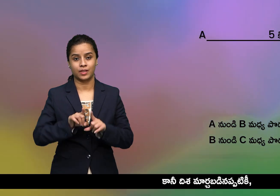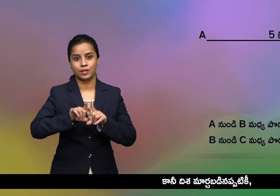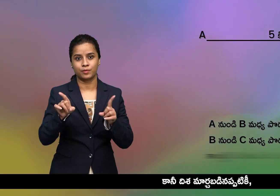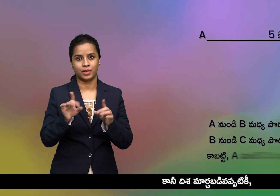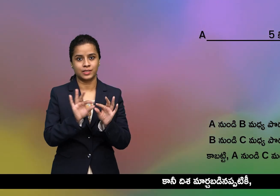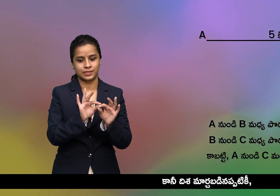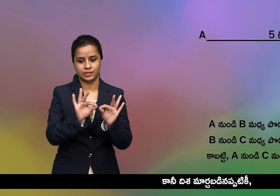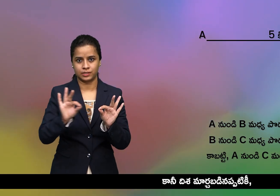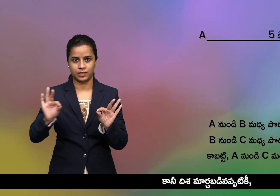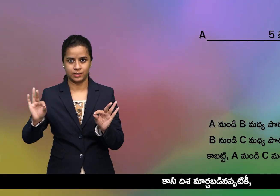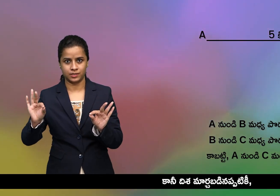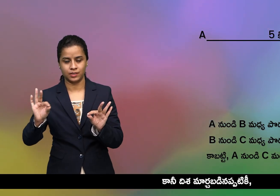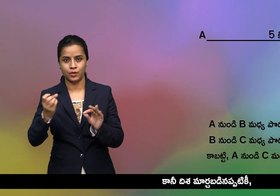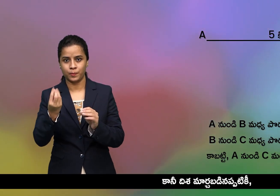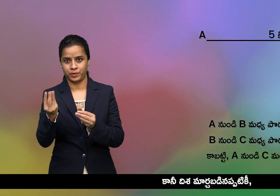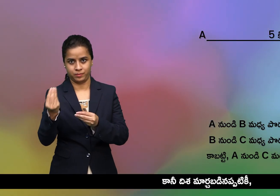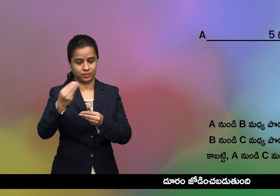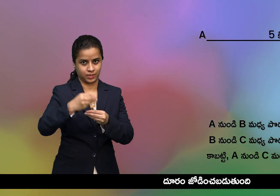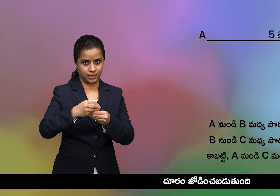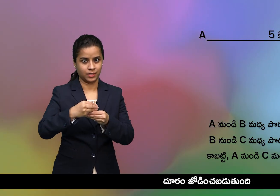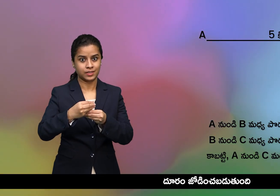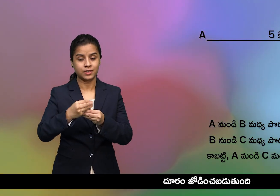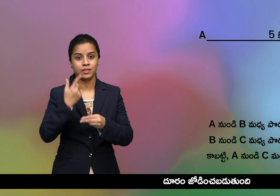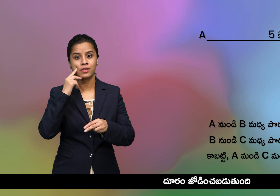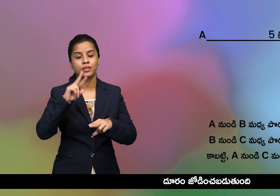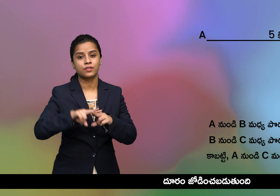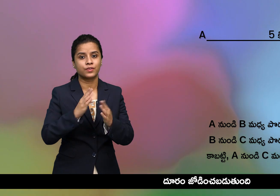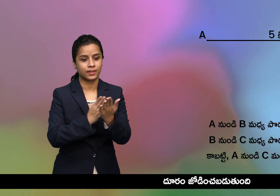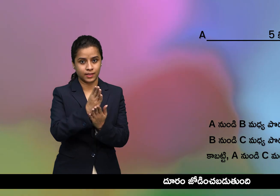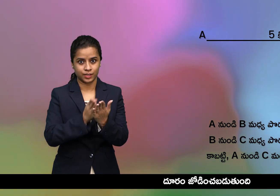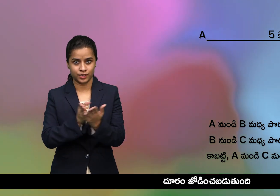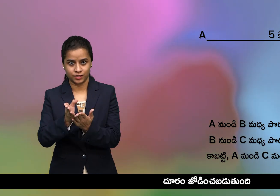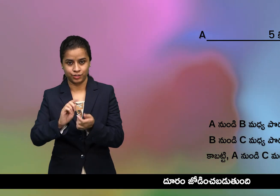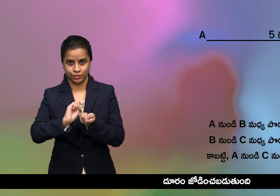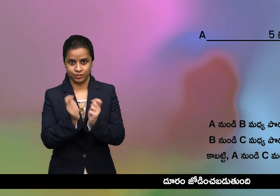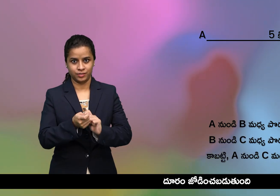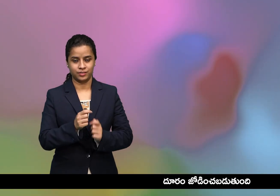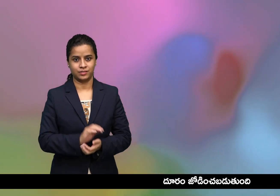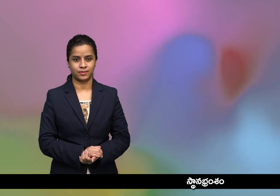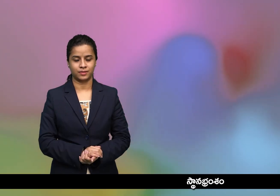కాని దిశ మార్చబడినప్పటికీ దూరం జోడించబడుతుంది.